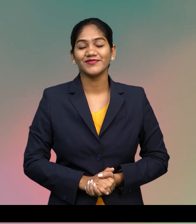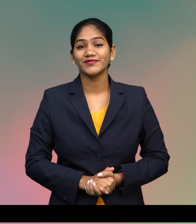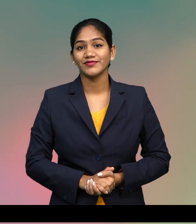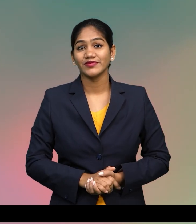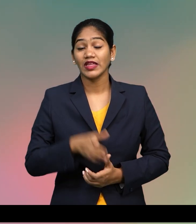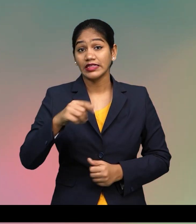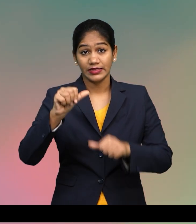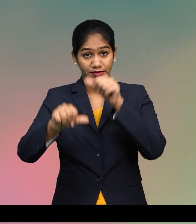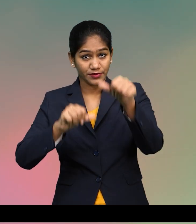ఒక ప్రాంతాన్ని